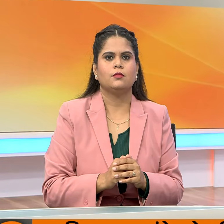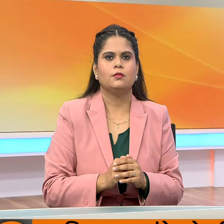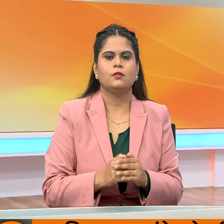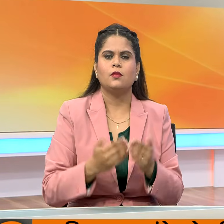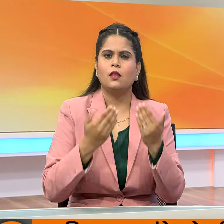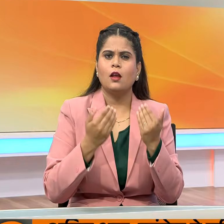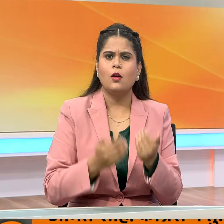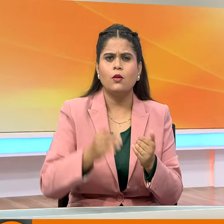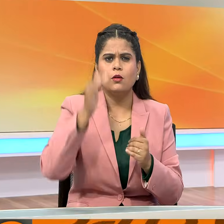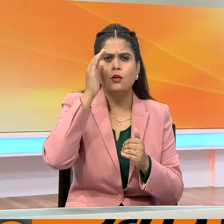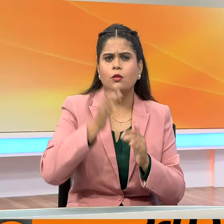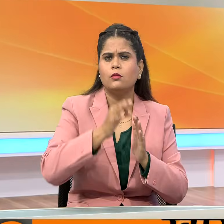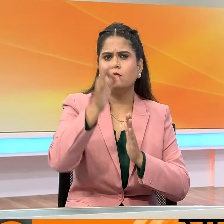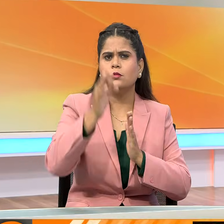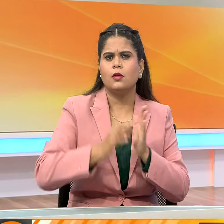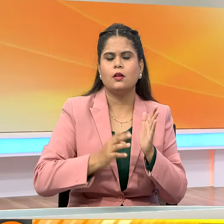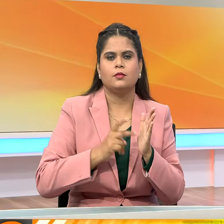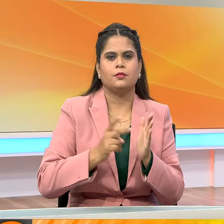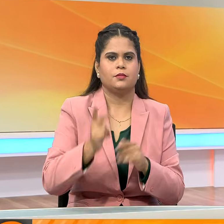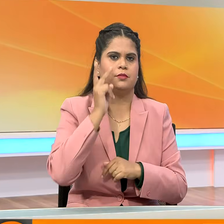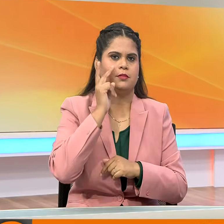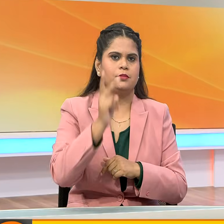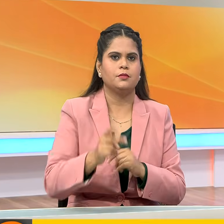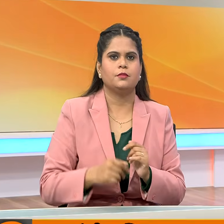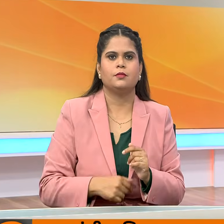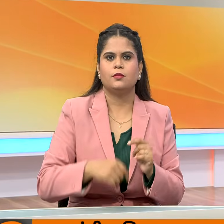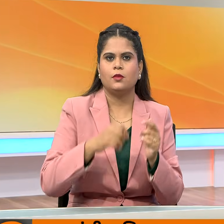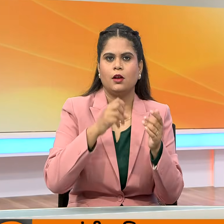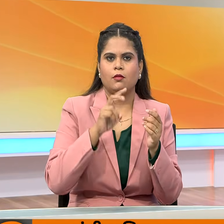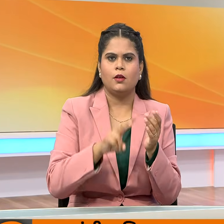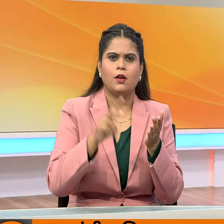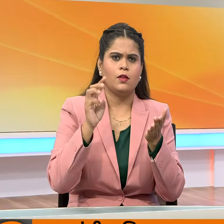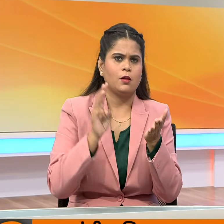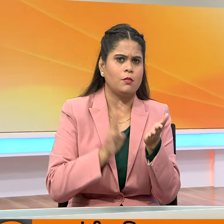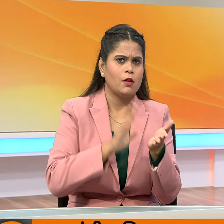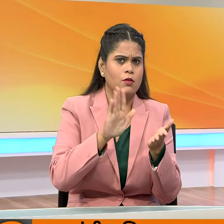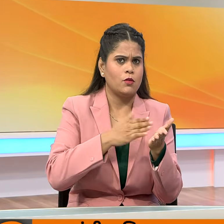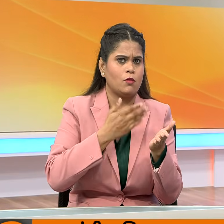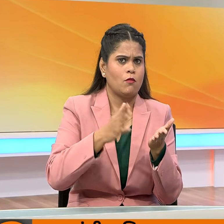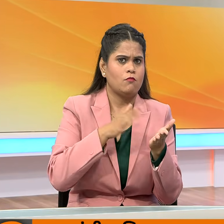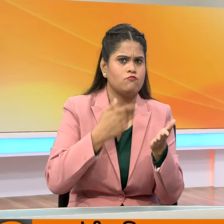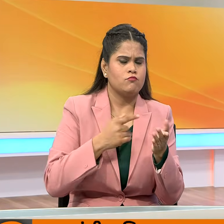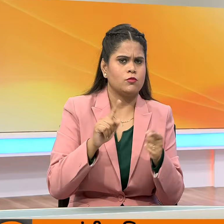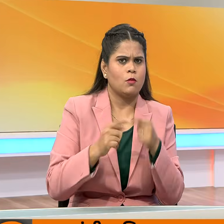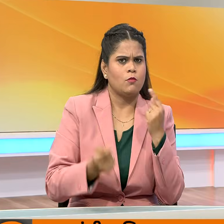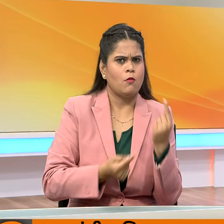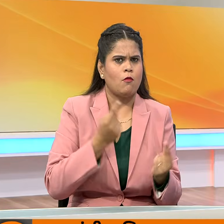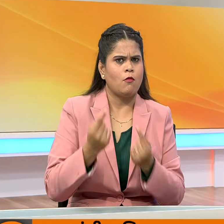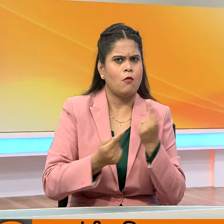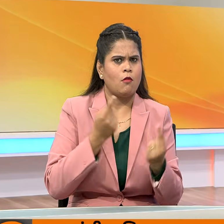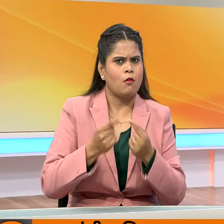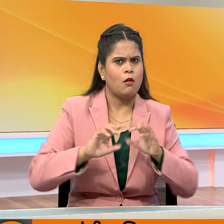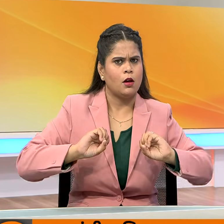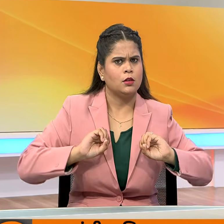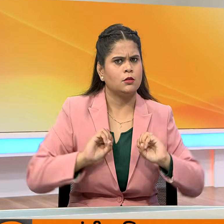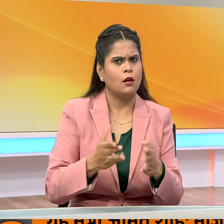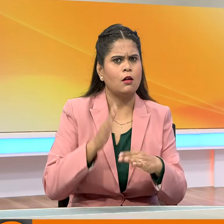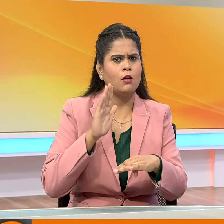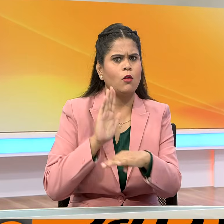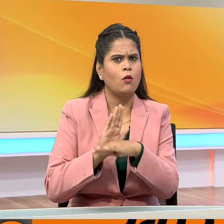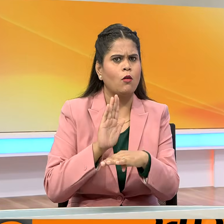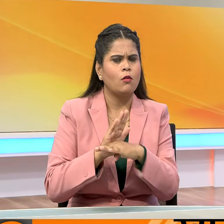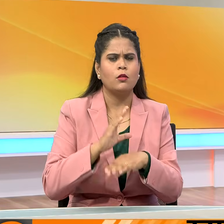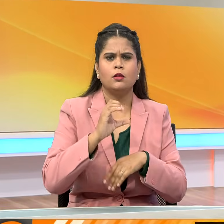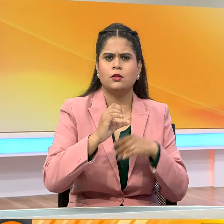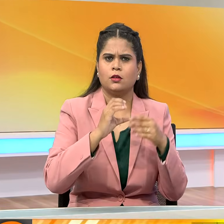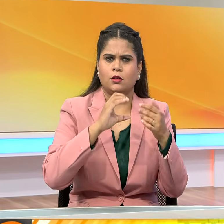और आइए अब खबरें देख लेते हैं विस्तार से। वंदे मातरम को लेकर सियासी जंग छिड़ती दिख रही है। कांग्रेस के सीडब्ल्यूसी